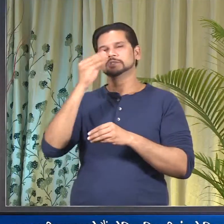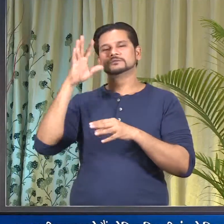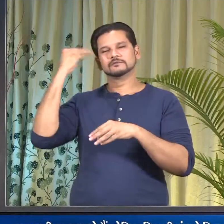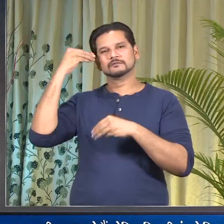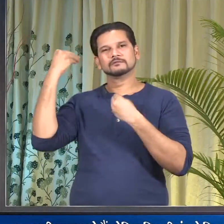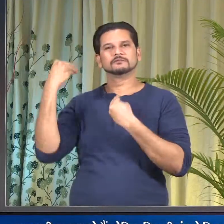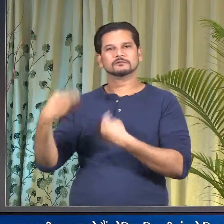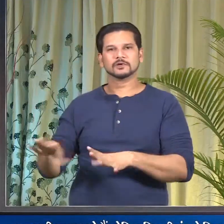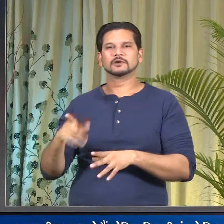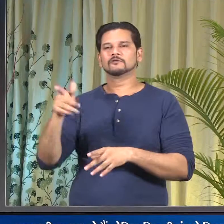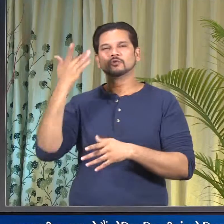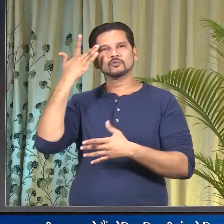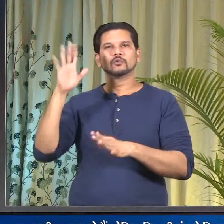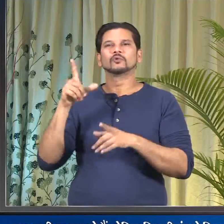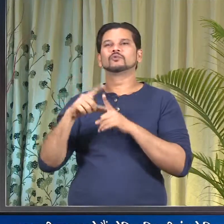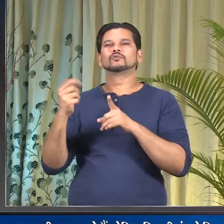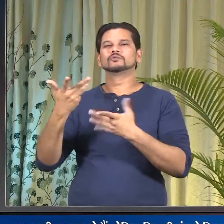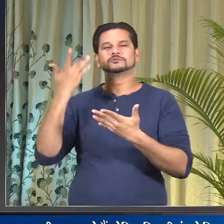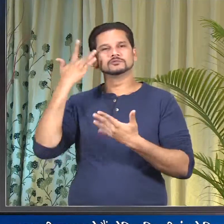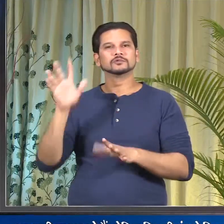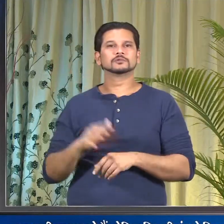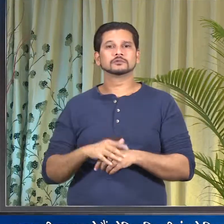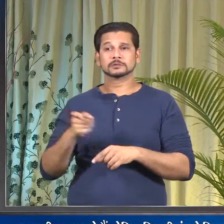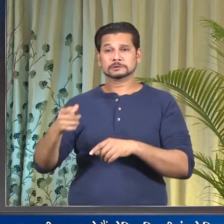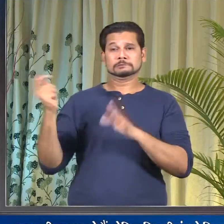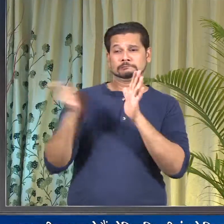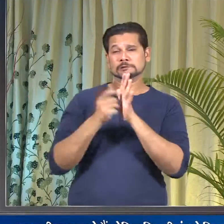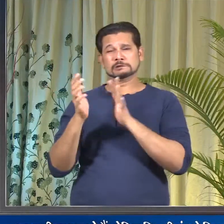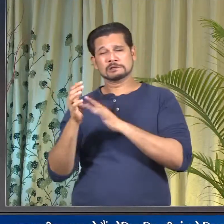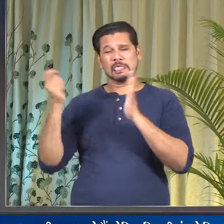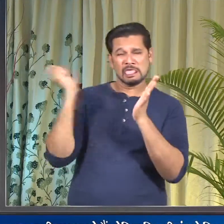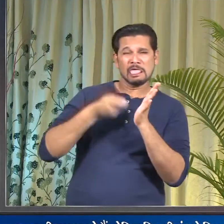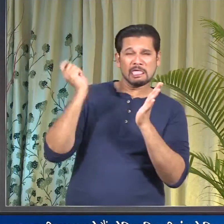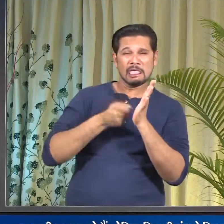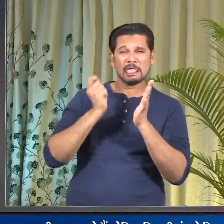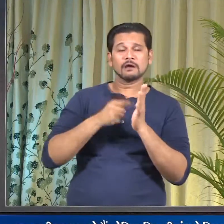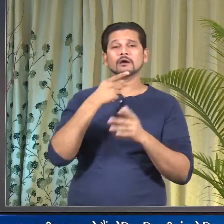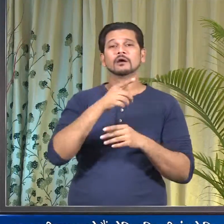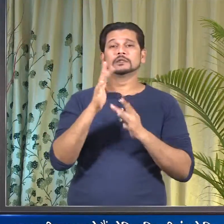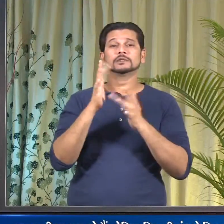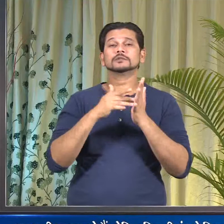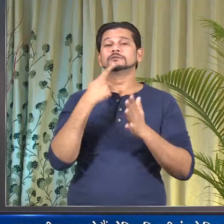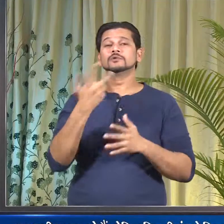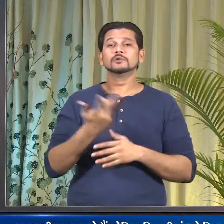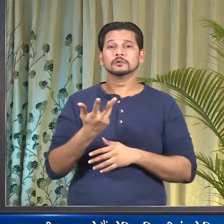लेकिन फिर भी मुझे निकल रहा है शमा करना, येने की सजा दे देना,